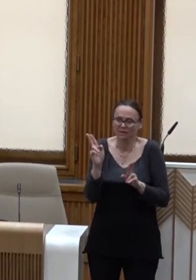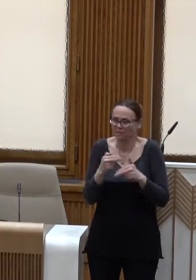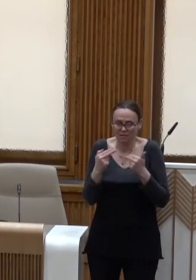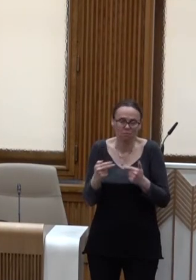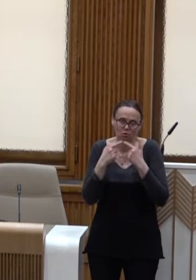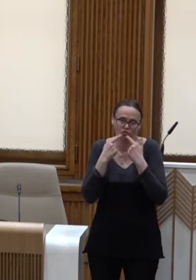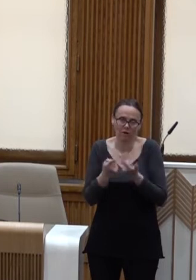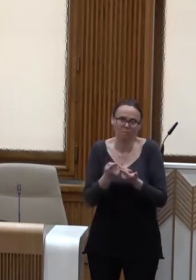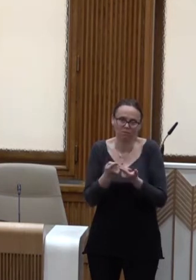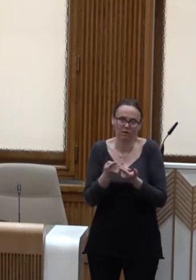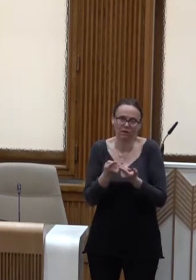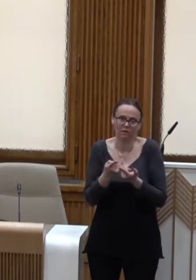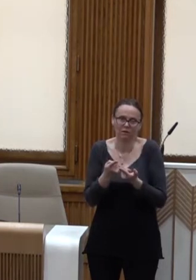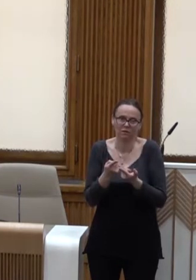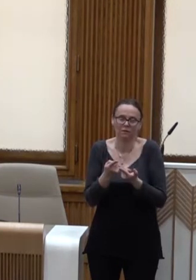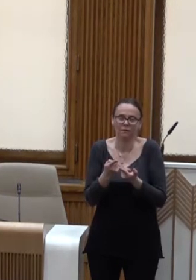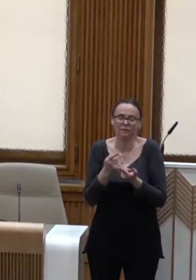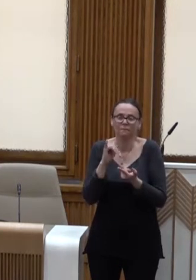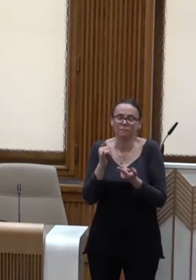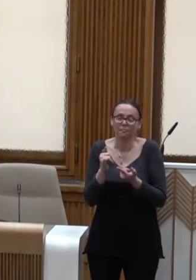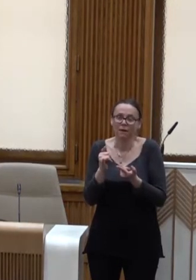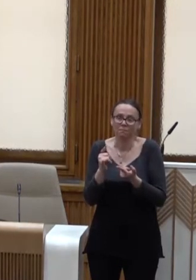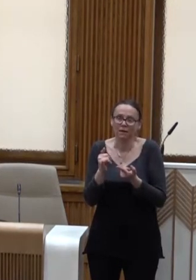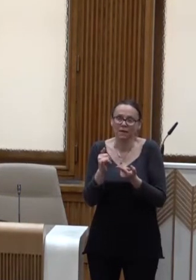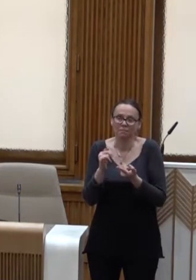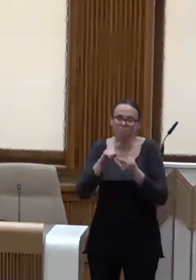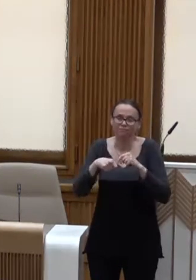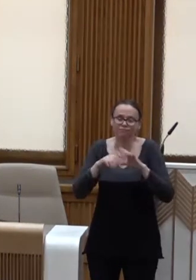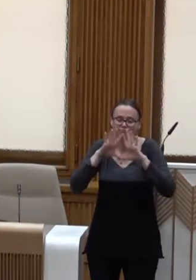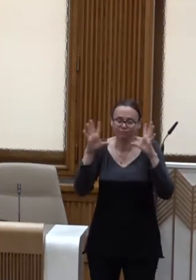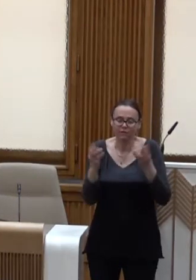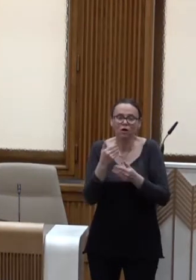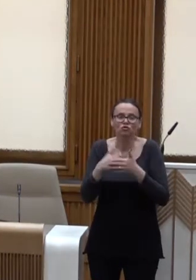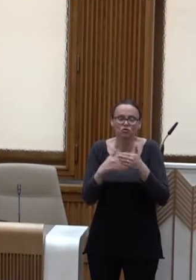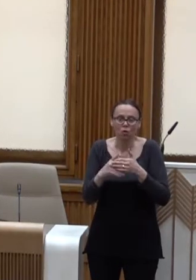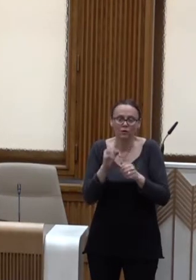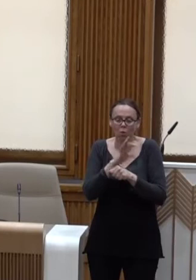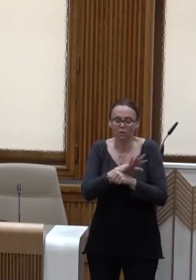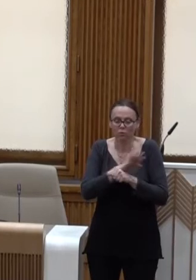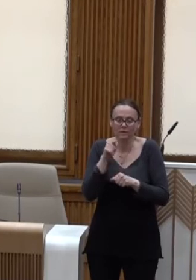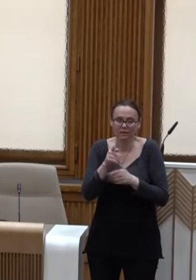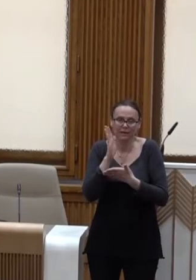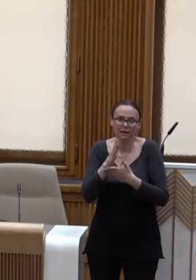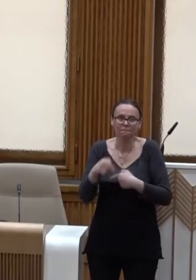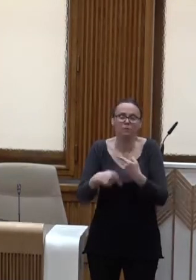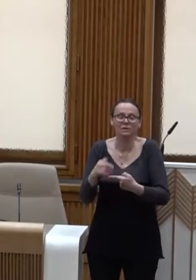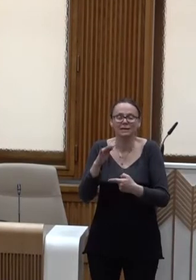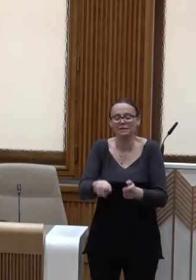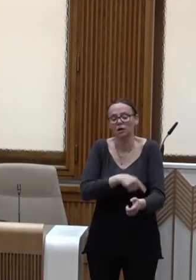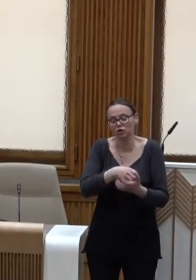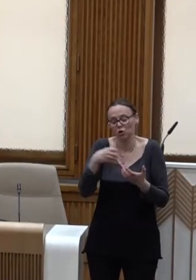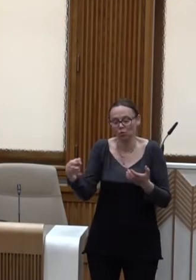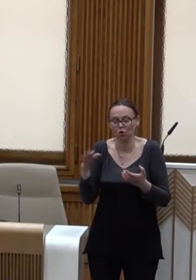nemogoče napovedati, je kolateralna škoda oziroma vpliv vseh teh neposrednih posledic na